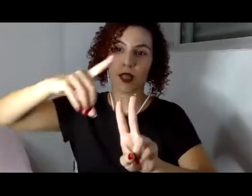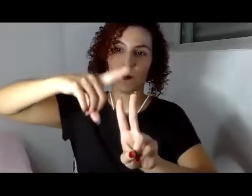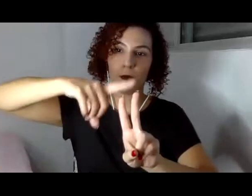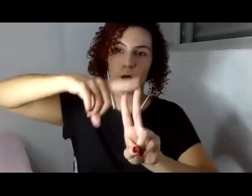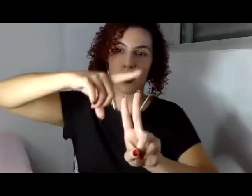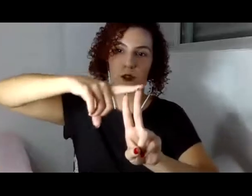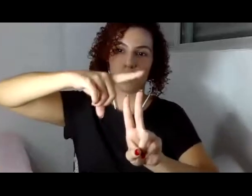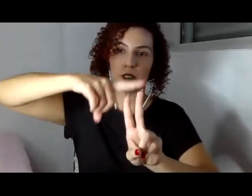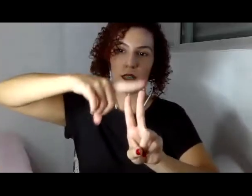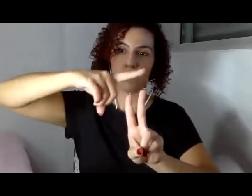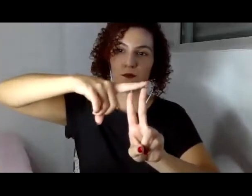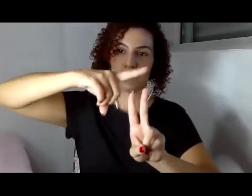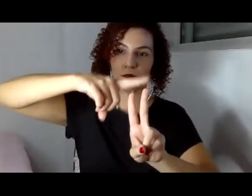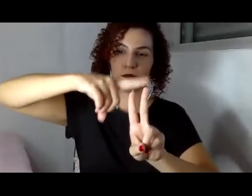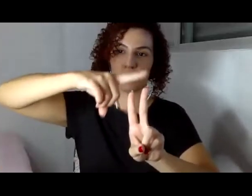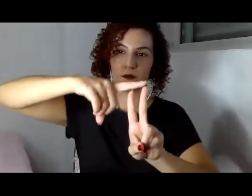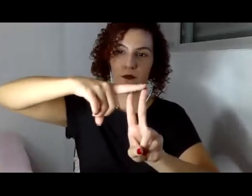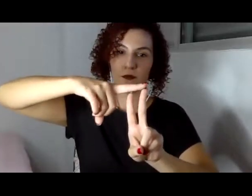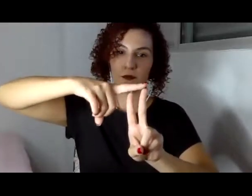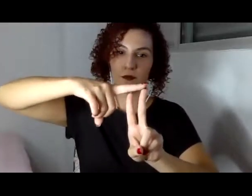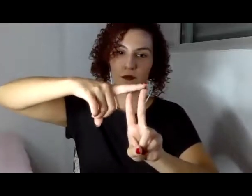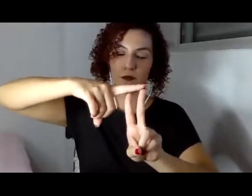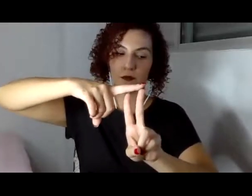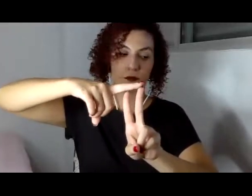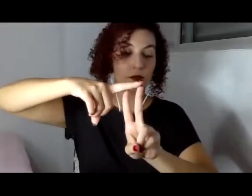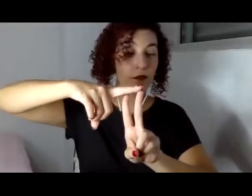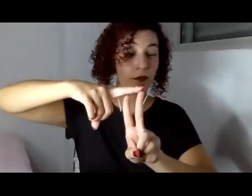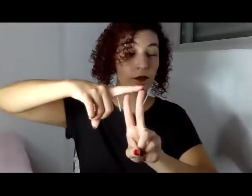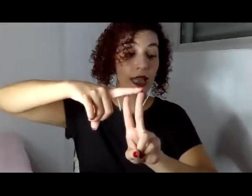Gêmeos, também por causa do desenho.